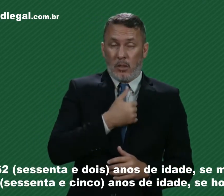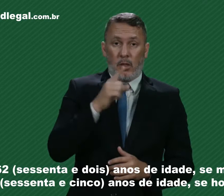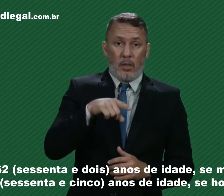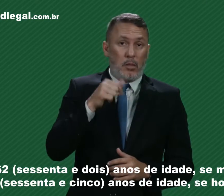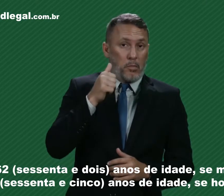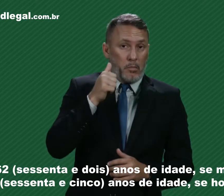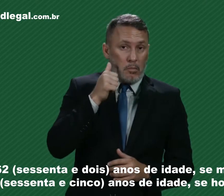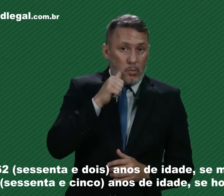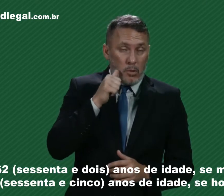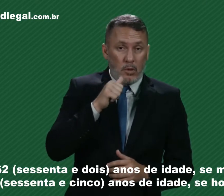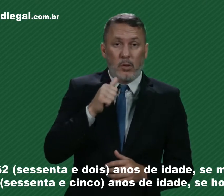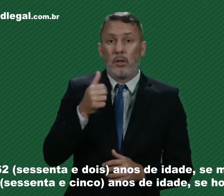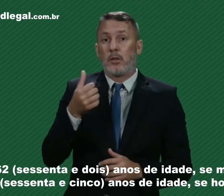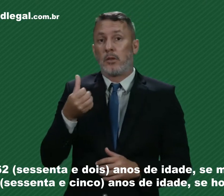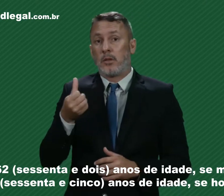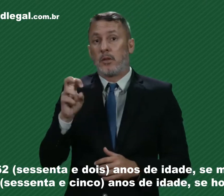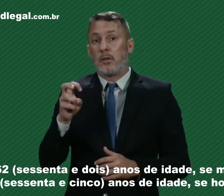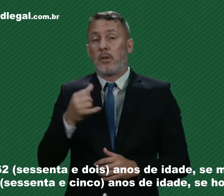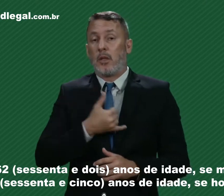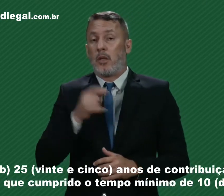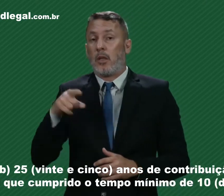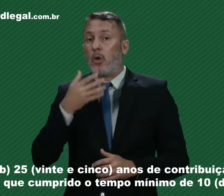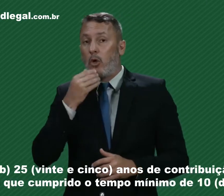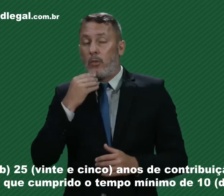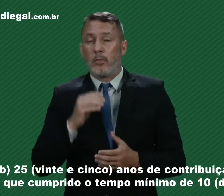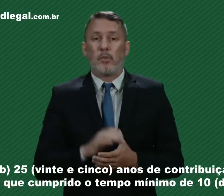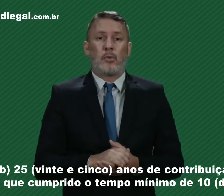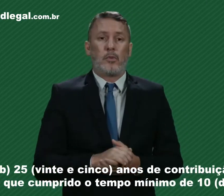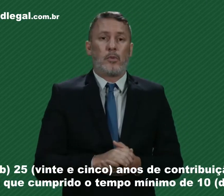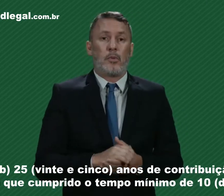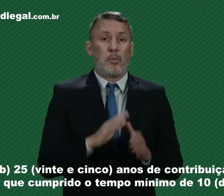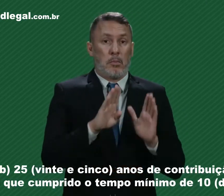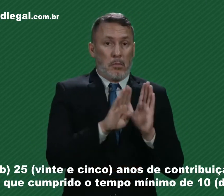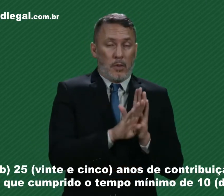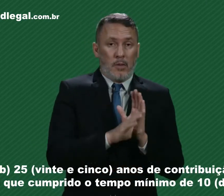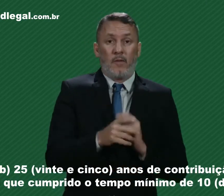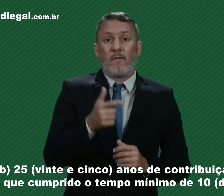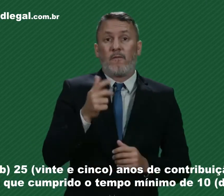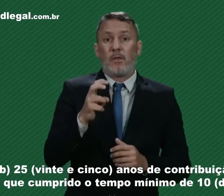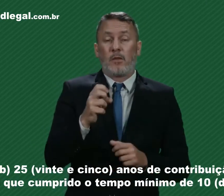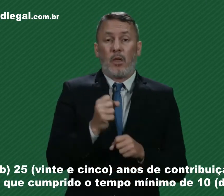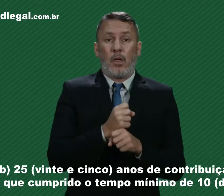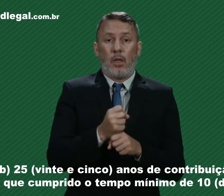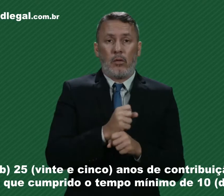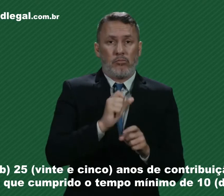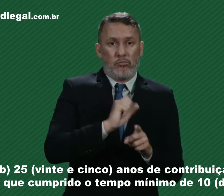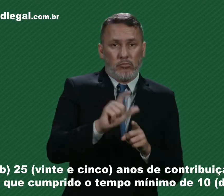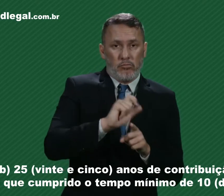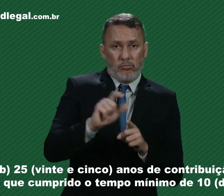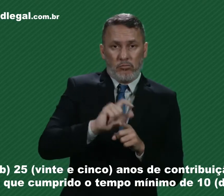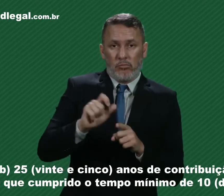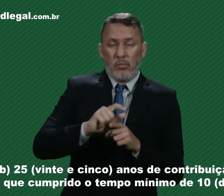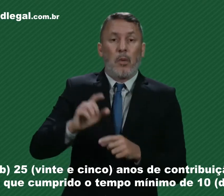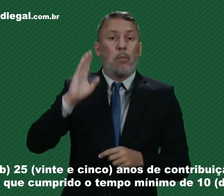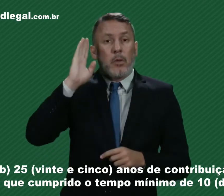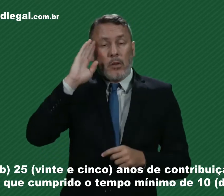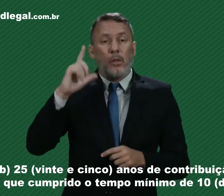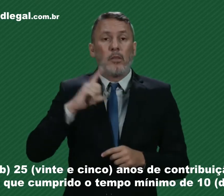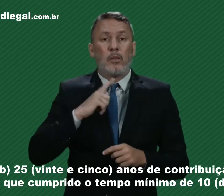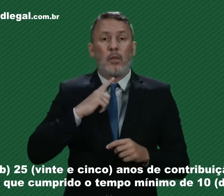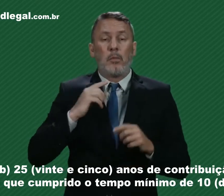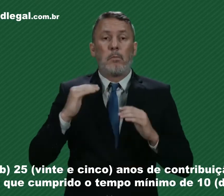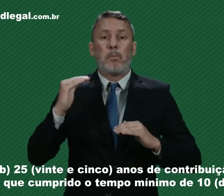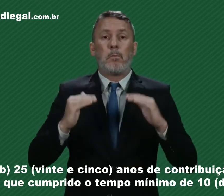e 65 anos de idade se homem. E, alínea B. 25 anos de contribuição, desde que